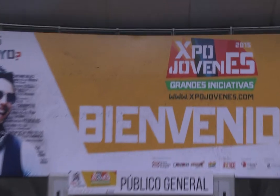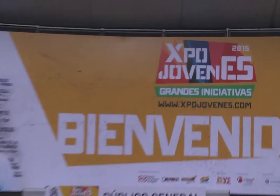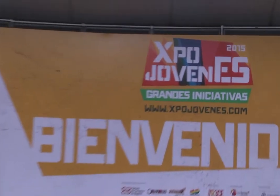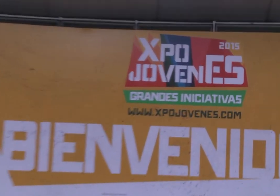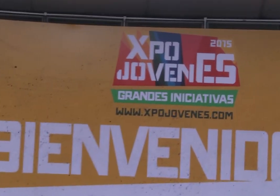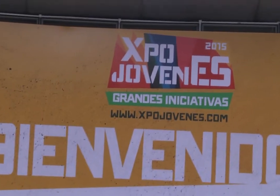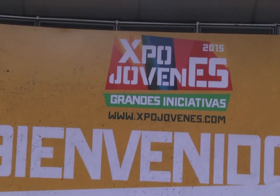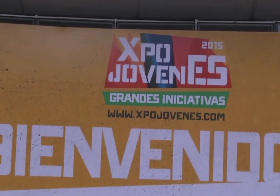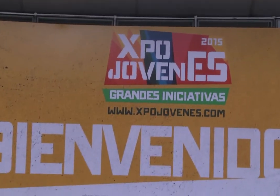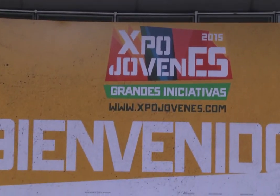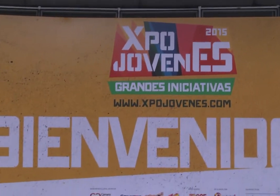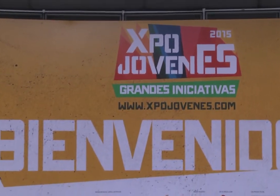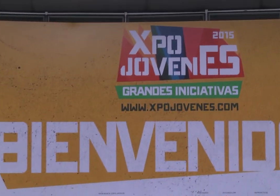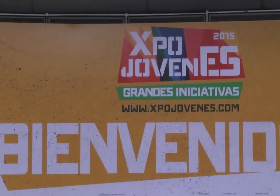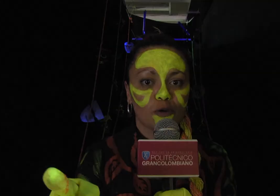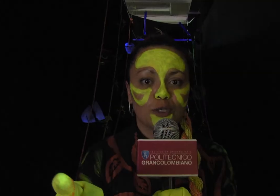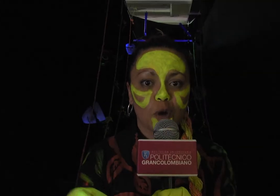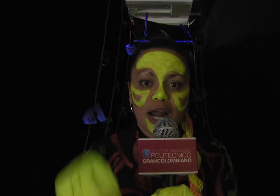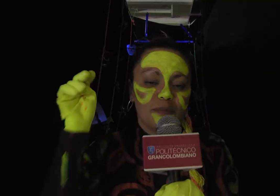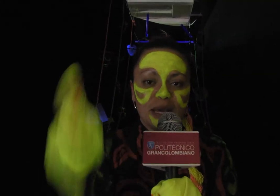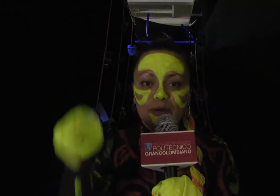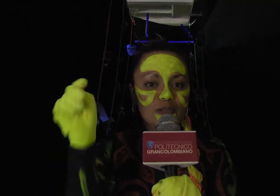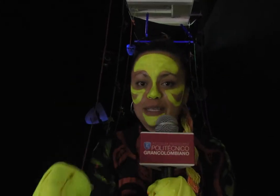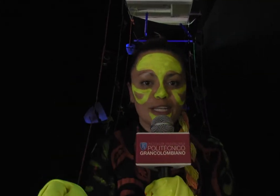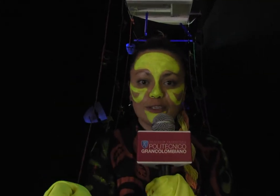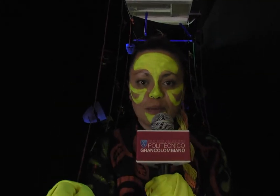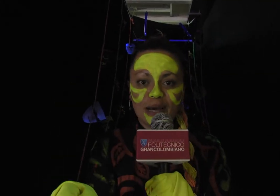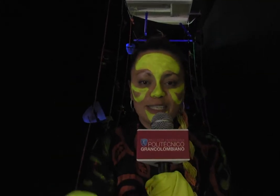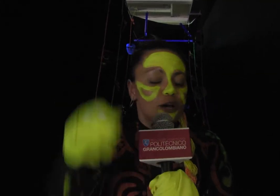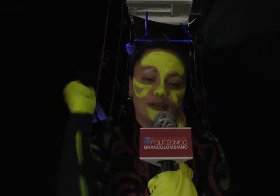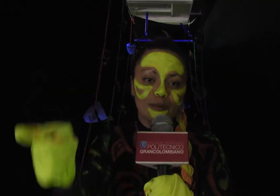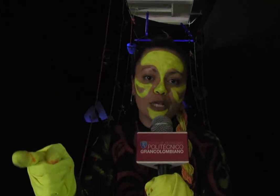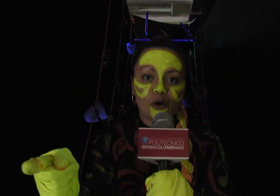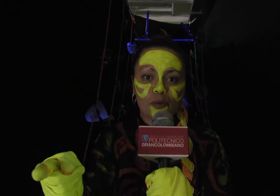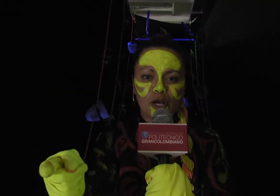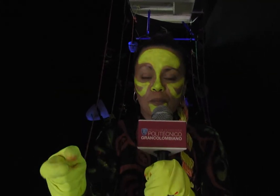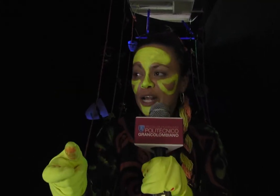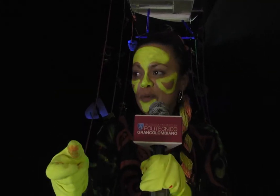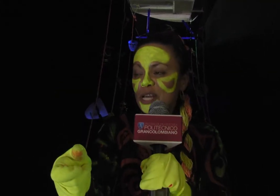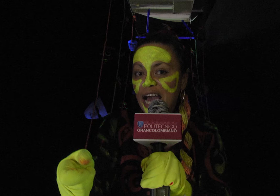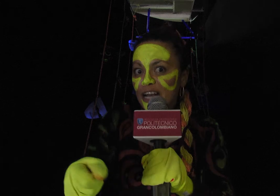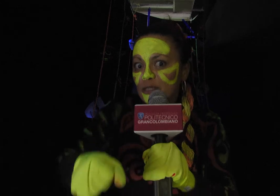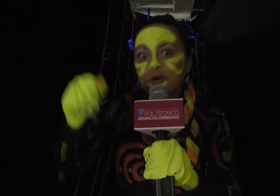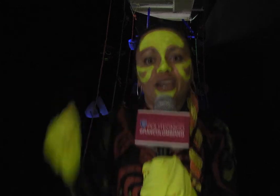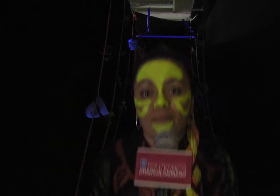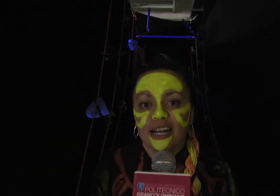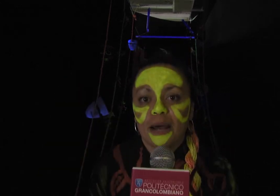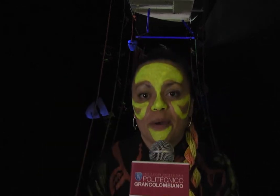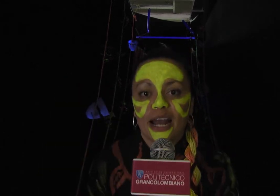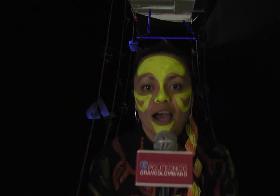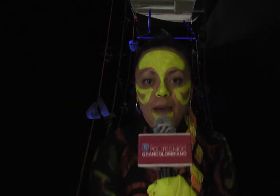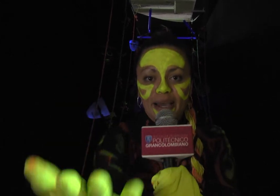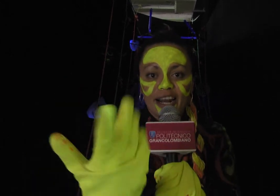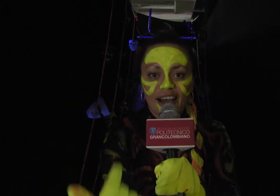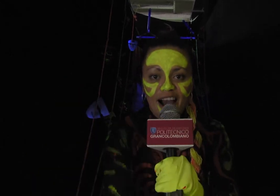Invitados a usar los ojos, contacto visual, mirémonos más en los demás, usemos el cuerpo para comunicarnos porque vale la pena, vengan acá,